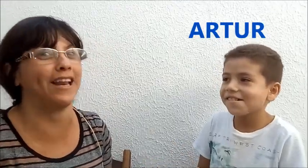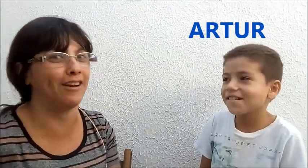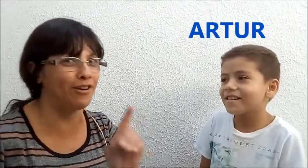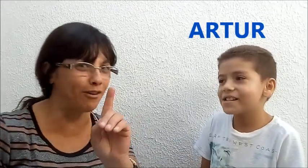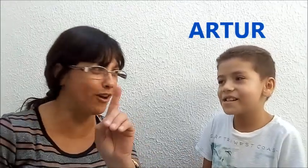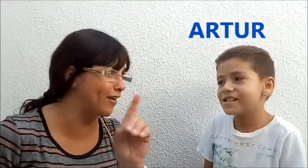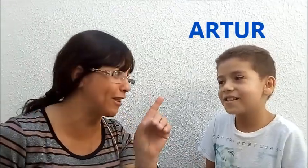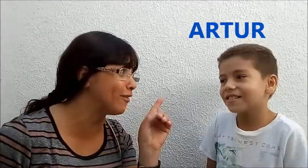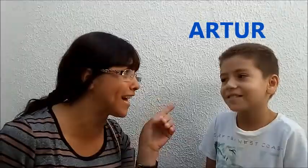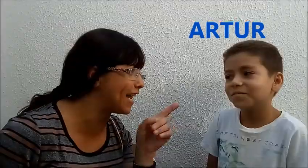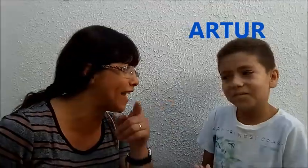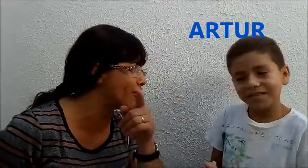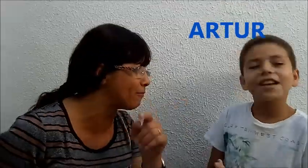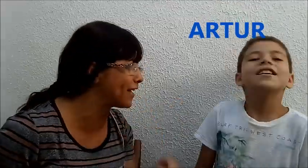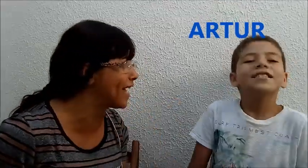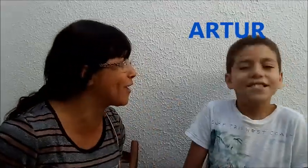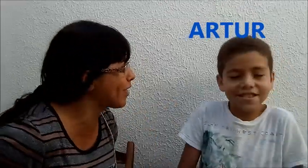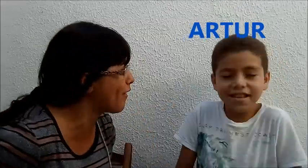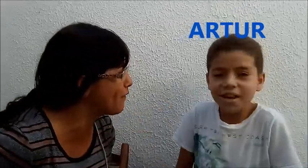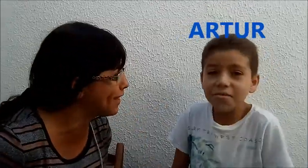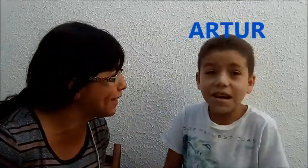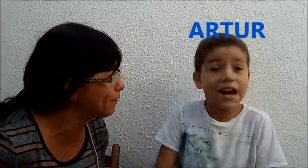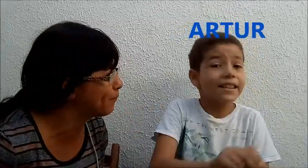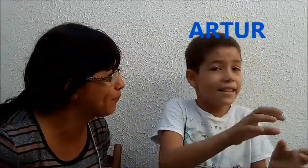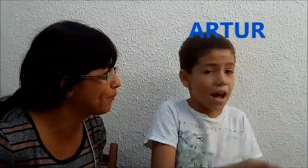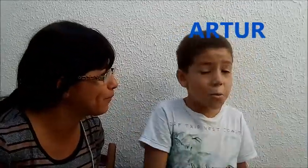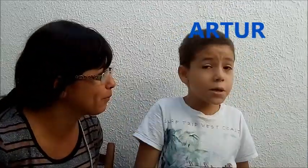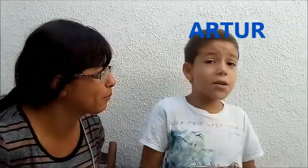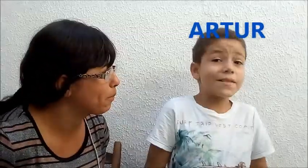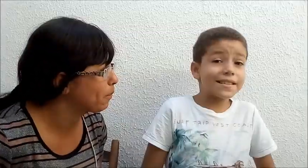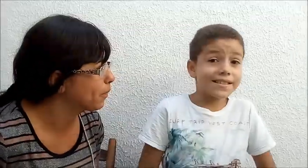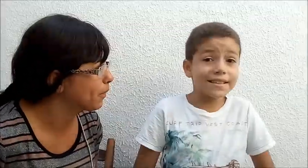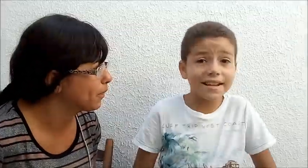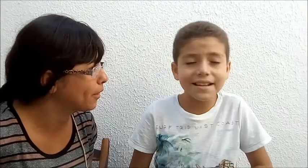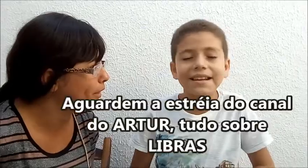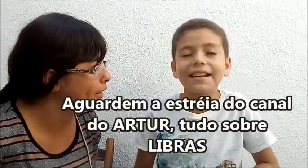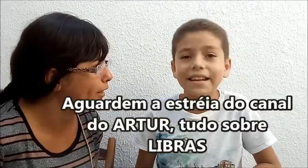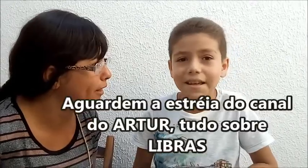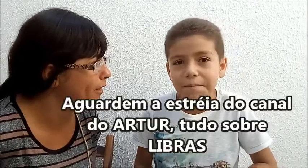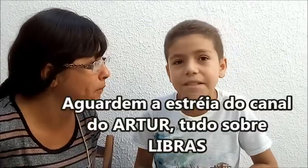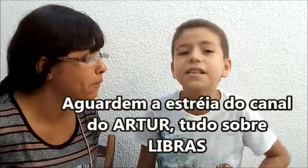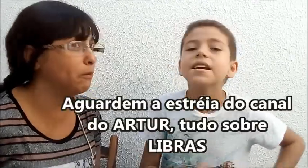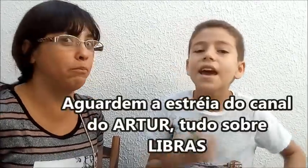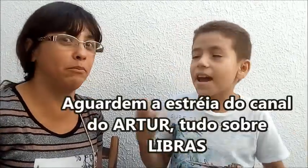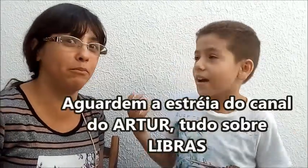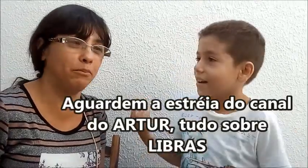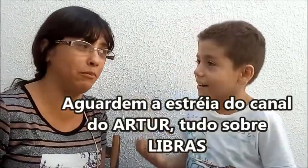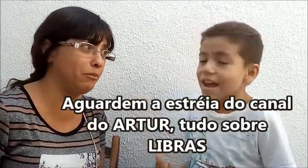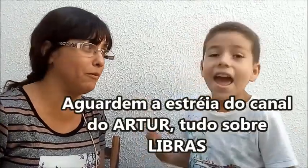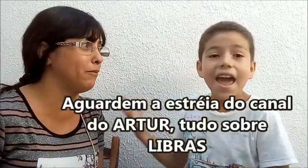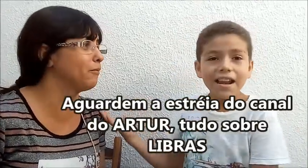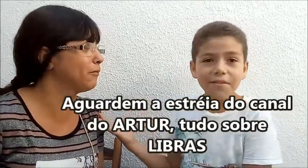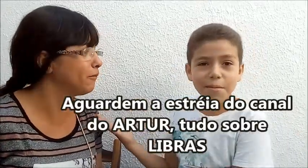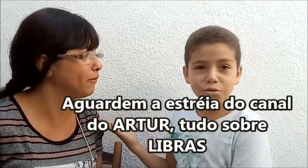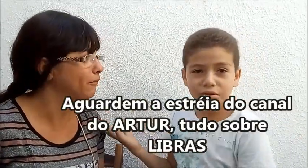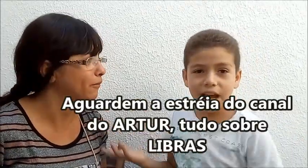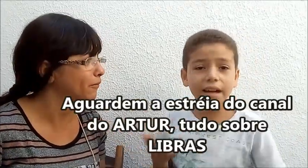ele logo logo vai ter um canal, explica aí o você vai fazer. um canal que eu ensino a Libras, ela vai me ajudar,